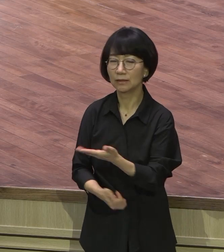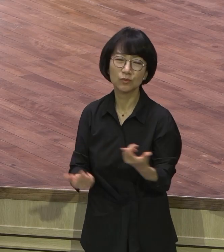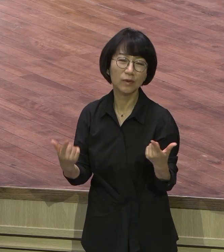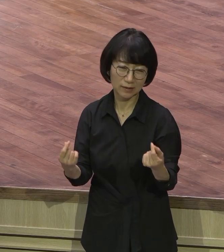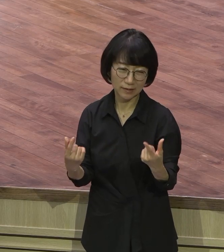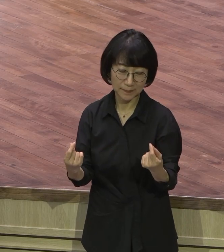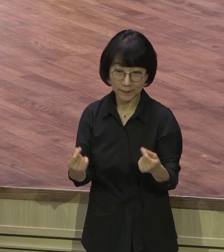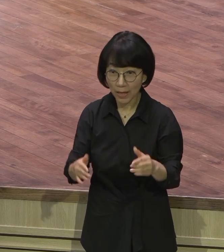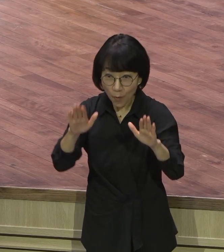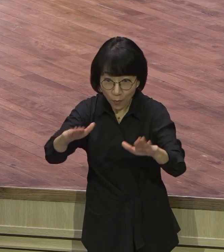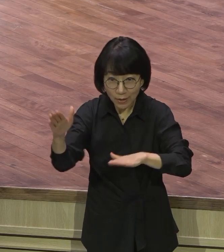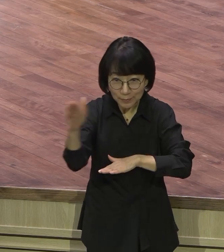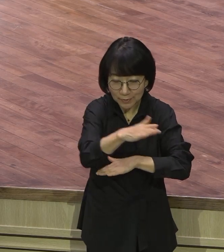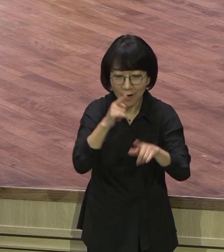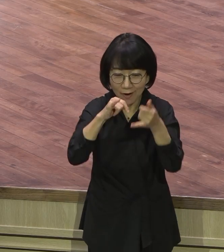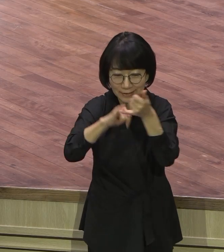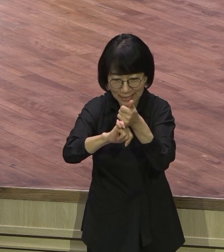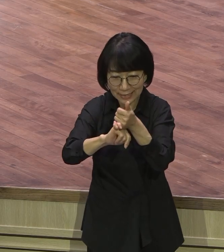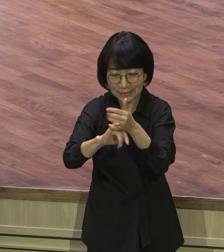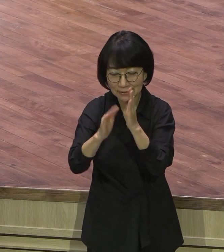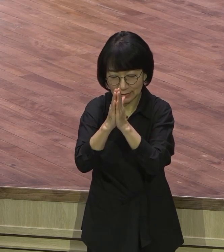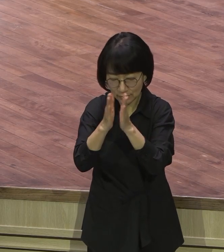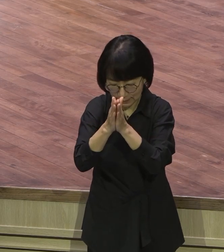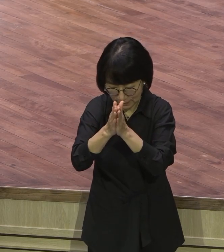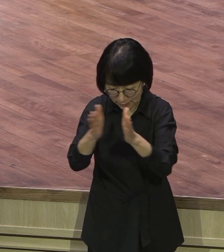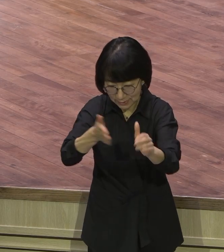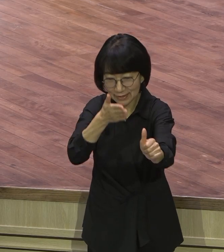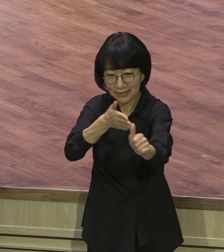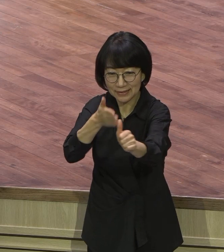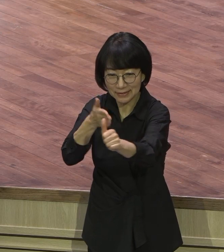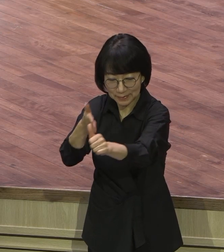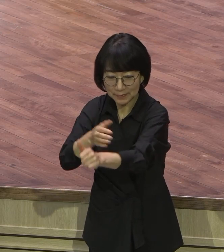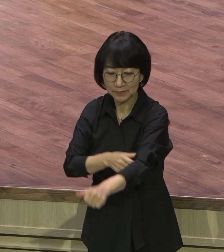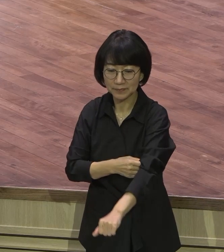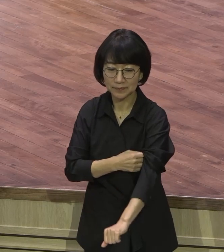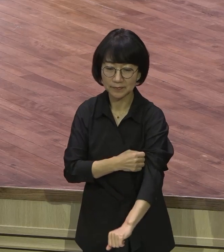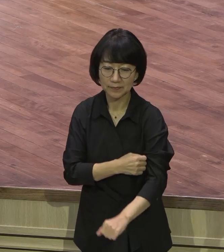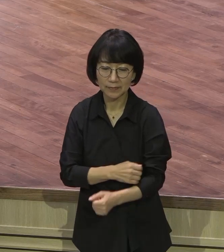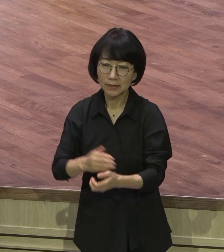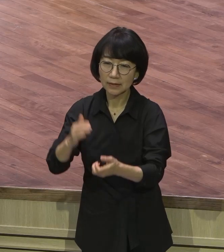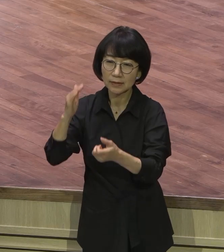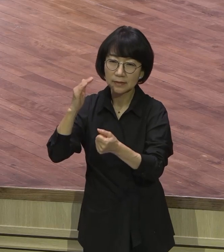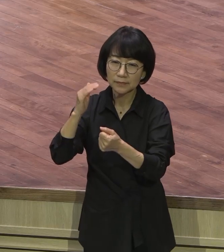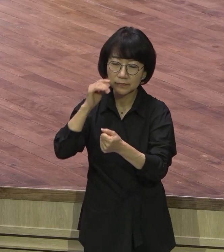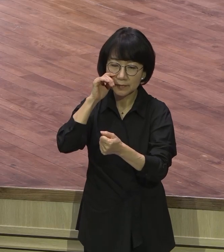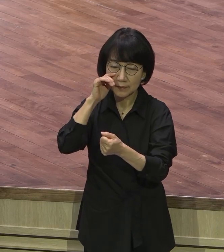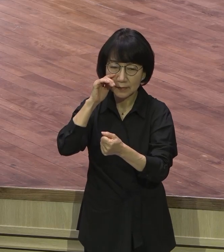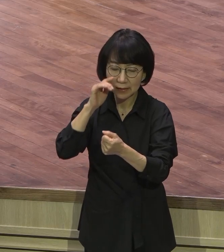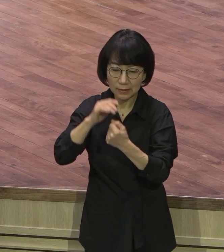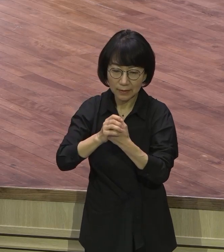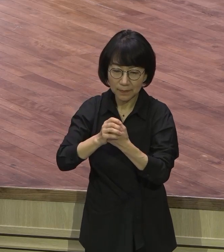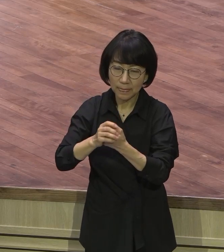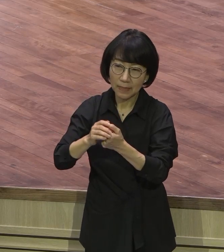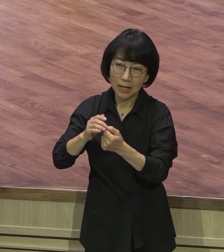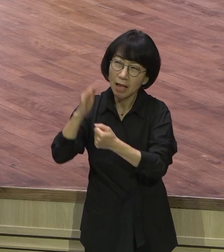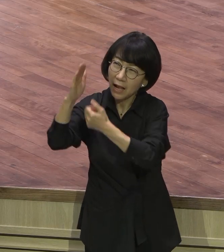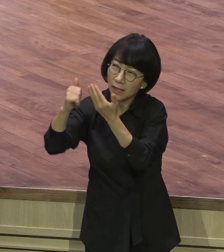오늘부터 은약기도 시작하시기를 바랍니다. 하나님이 듣기를 원하는 기도가 뭐냐. 불신영혼